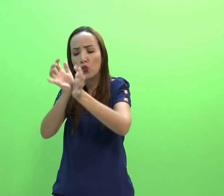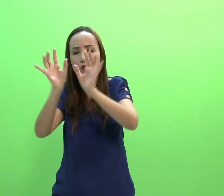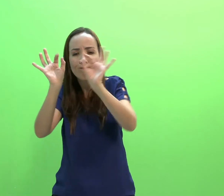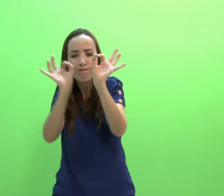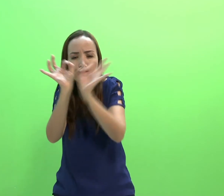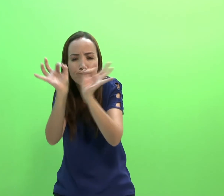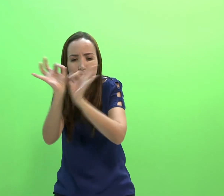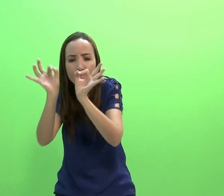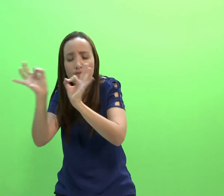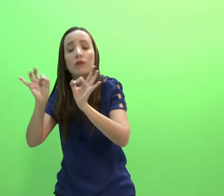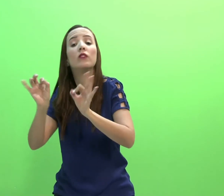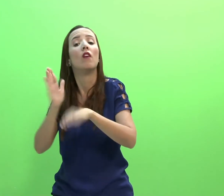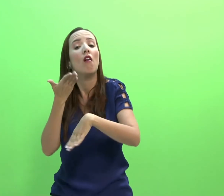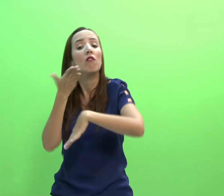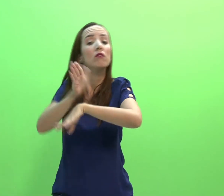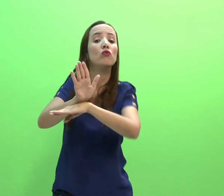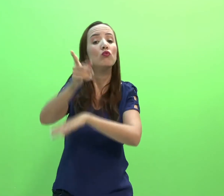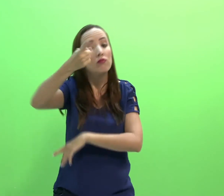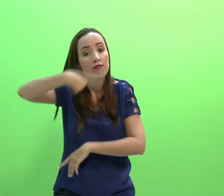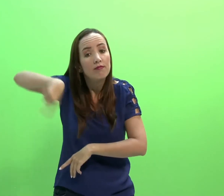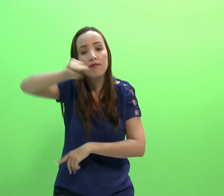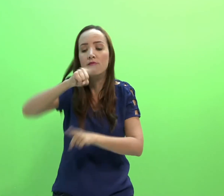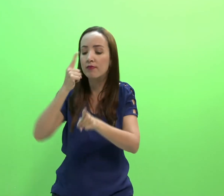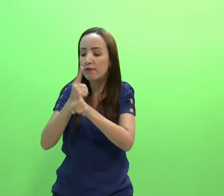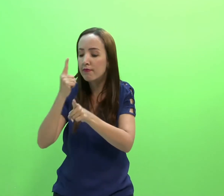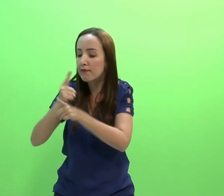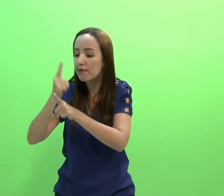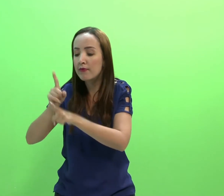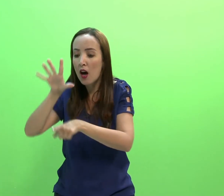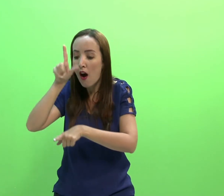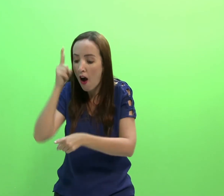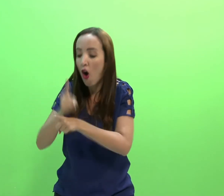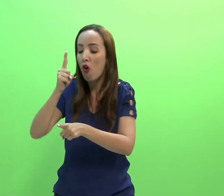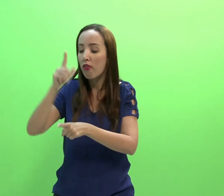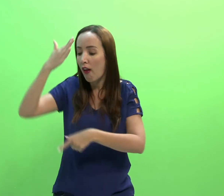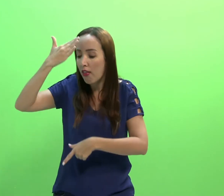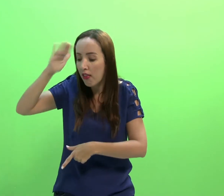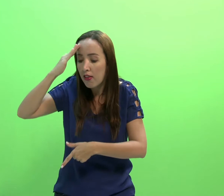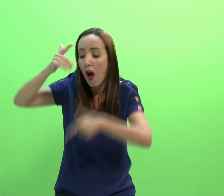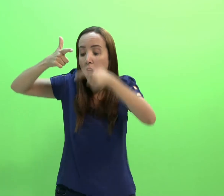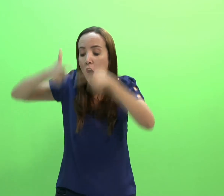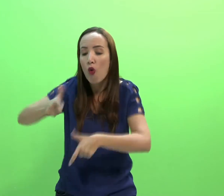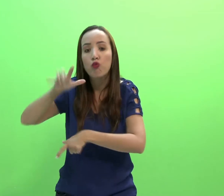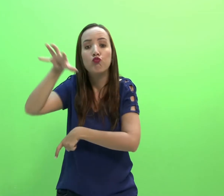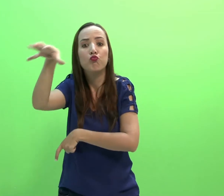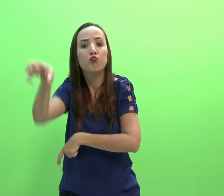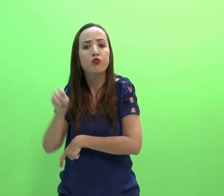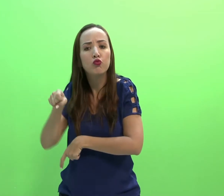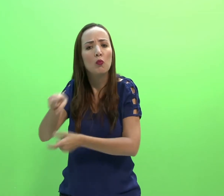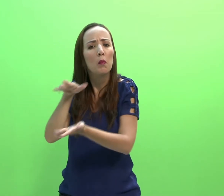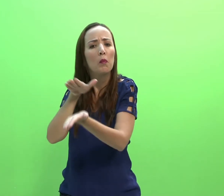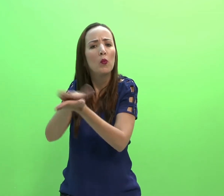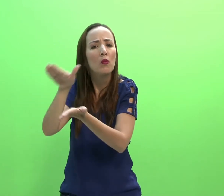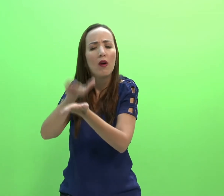Então, essas informações constantes na referência vão auxiliá-lo a encontrar o